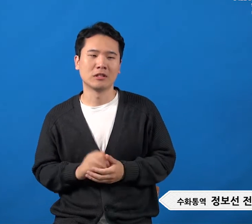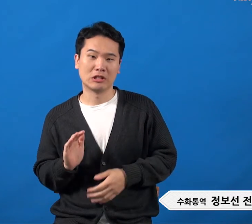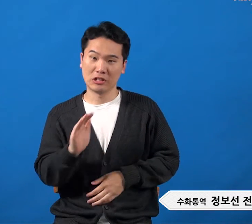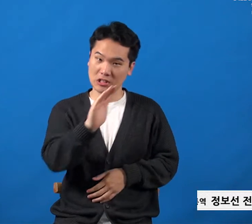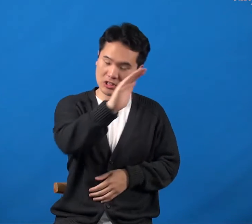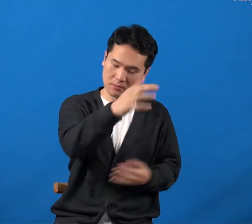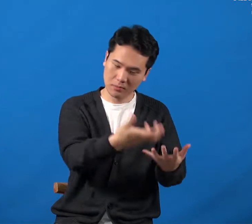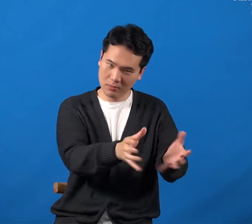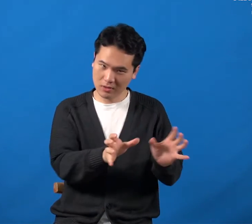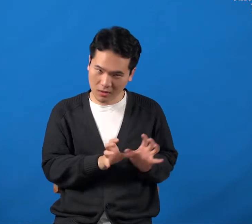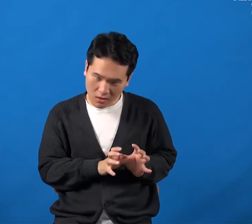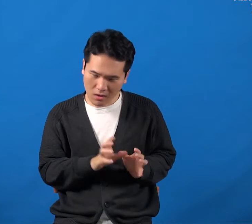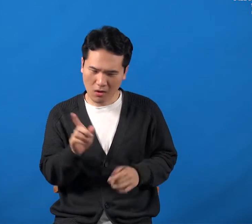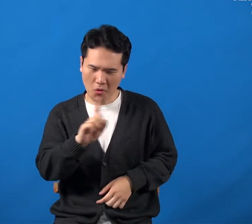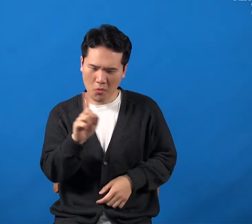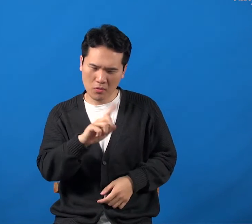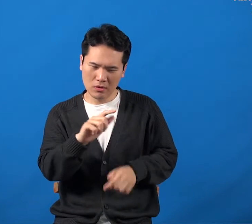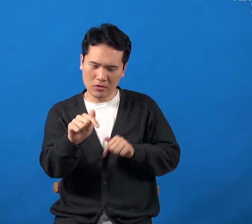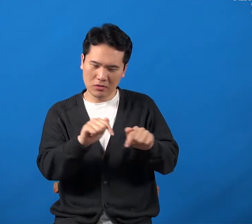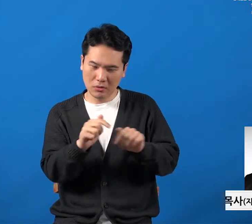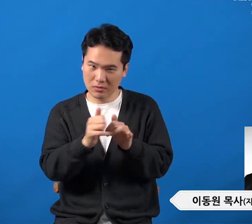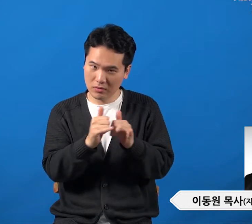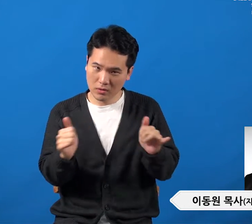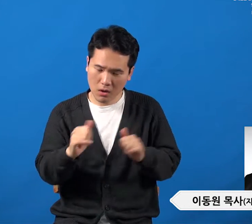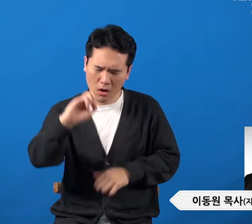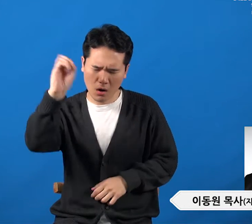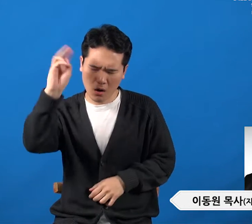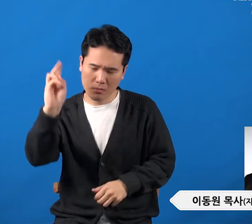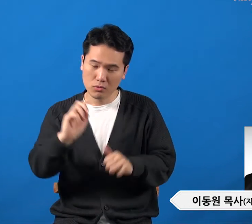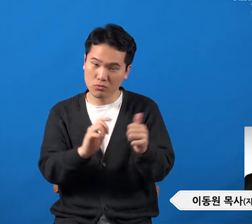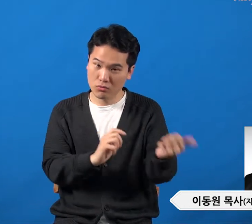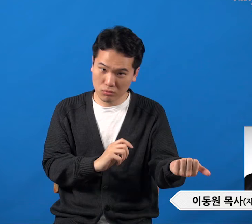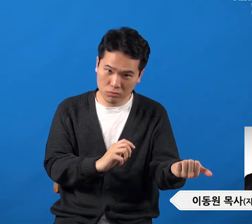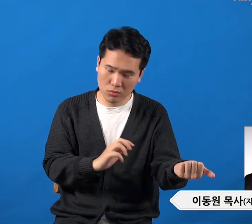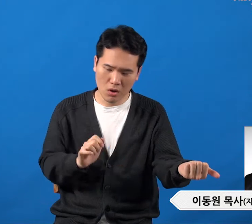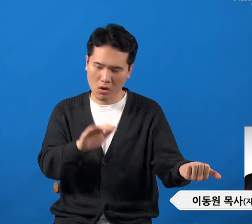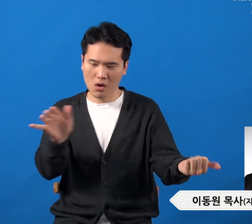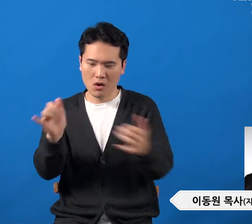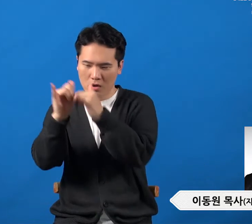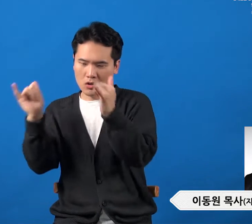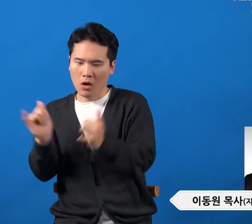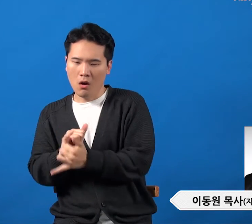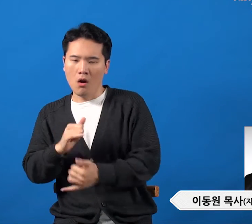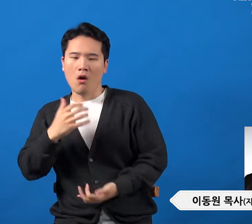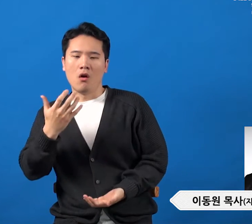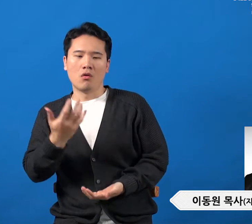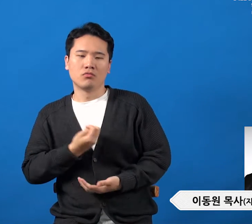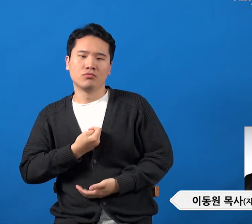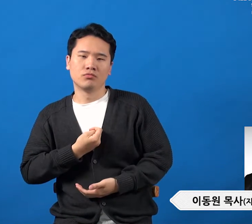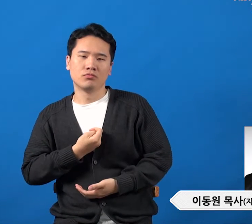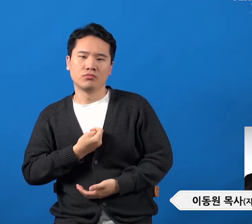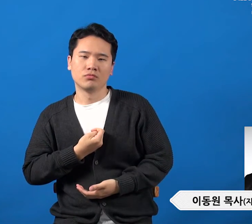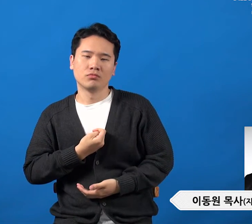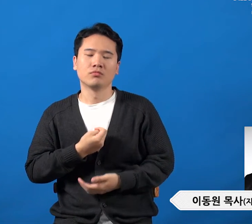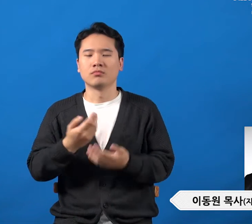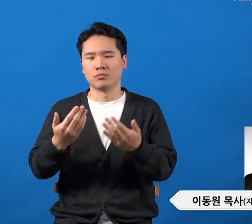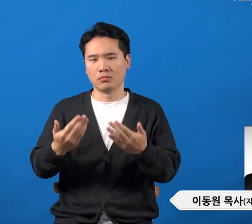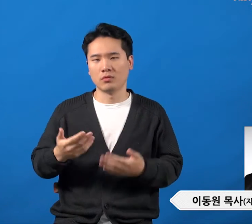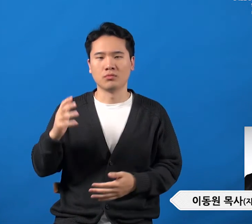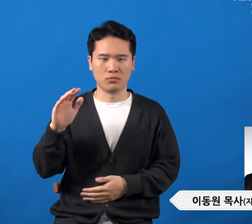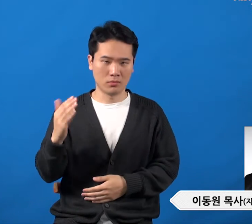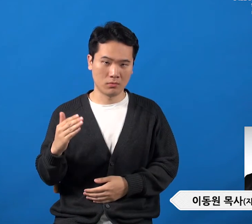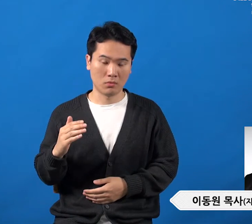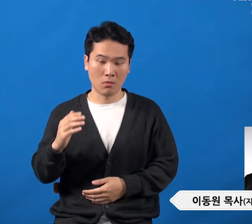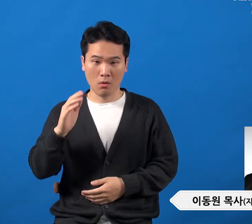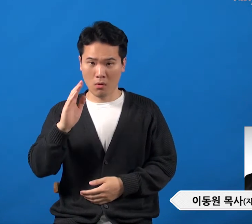진보정당의 한 정치인의 급작스러운 죽음은 우리 사회에 커다란 충격을 던졌습니다.